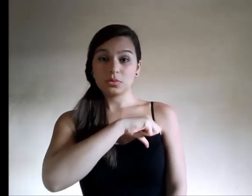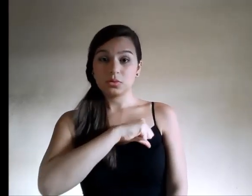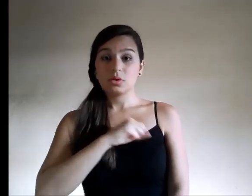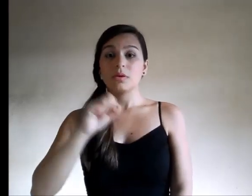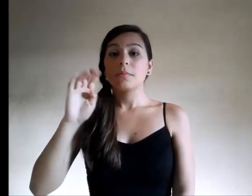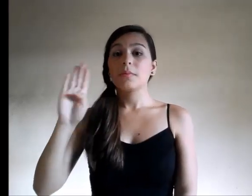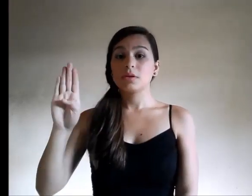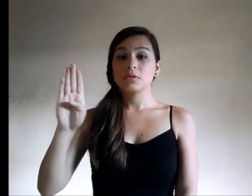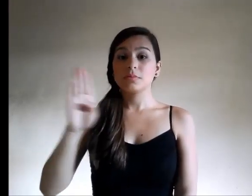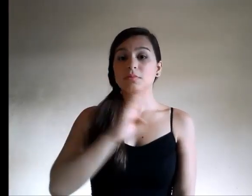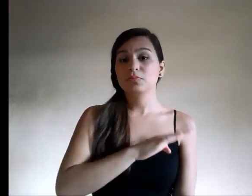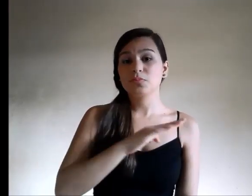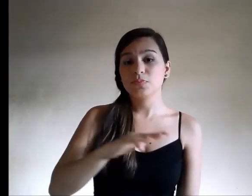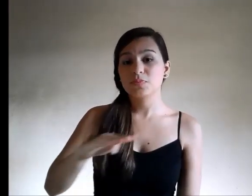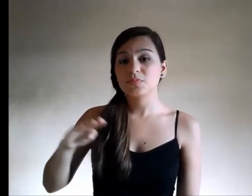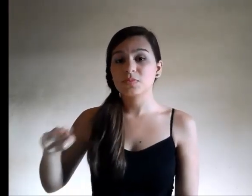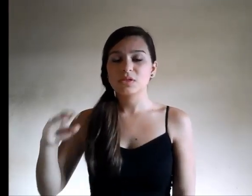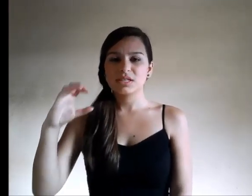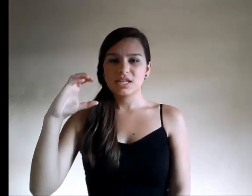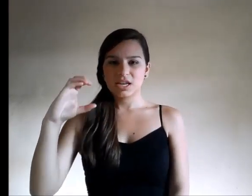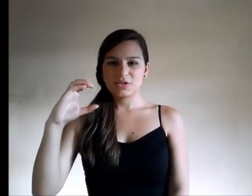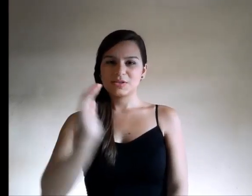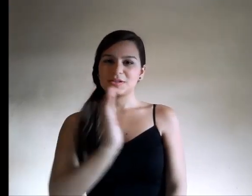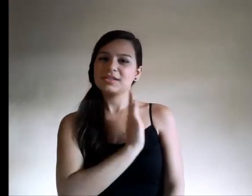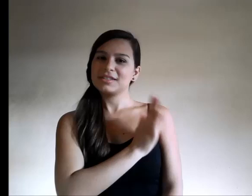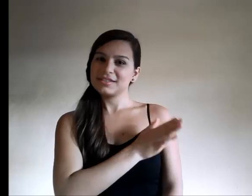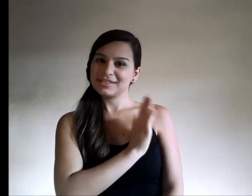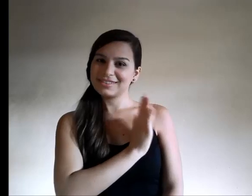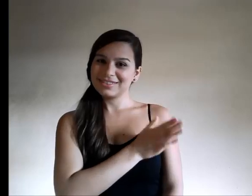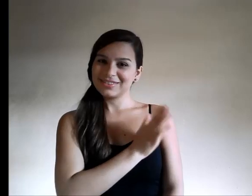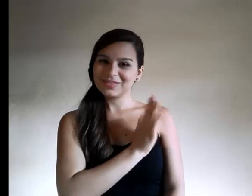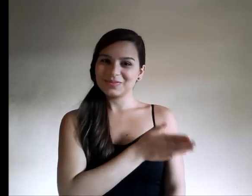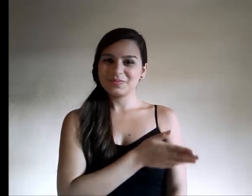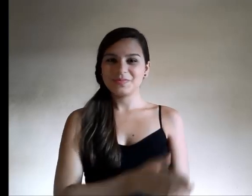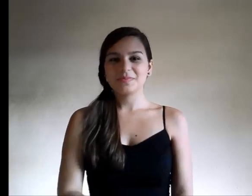A de amor, B de baixinho, C de